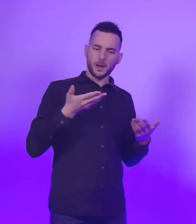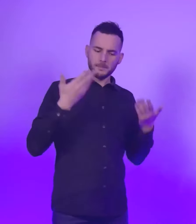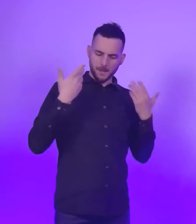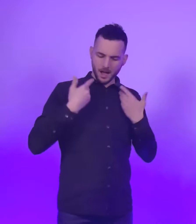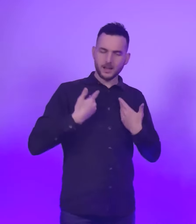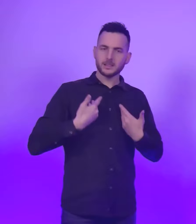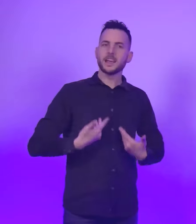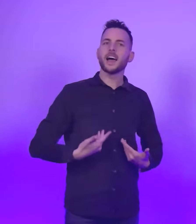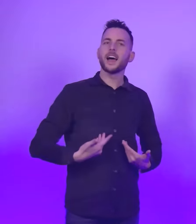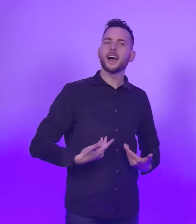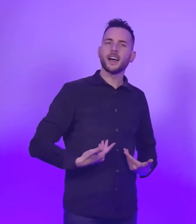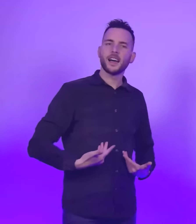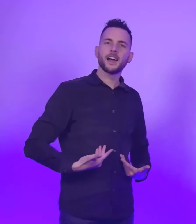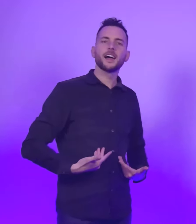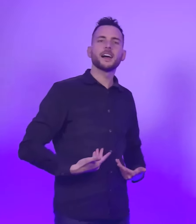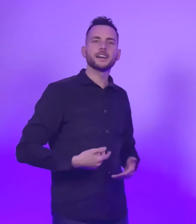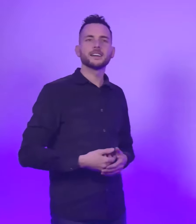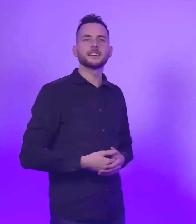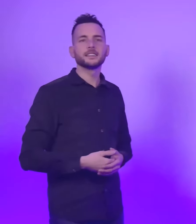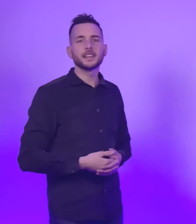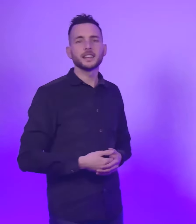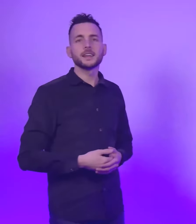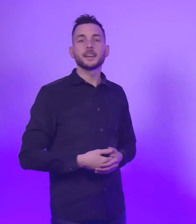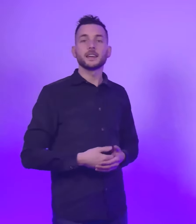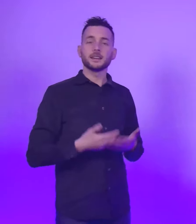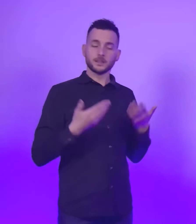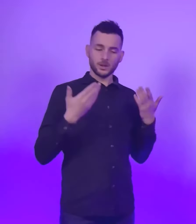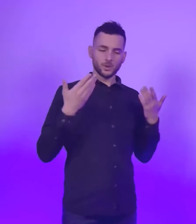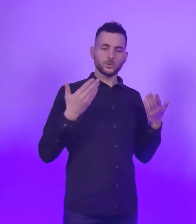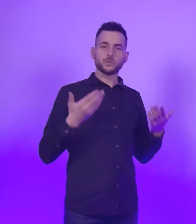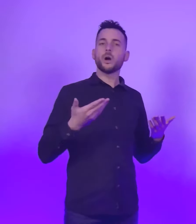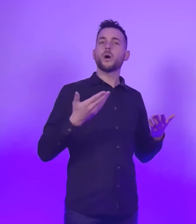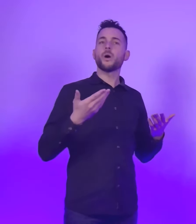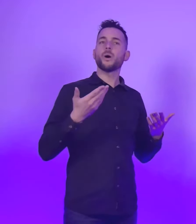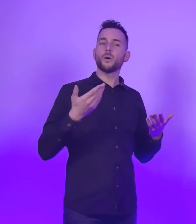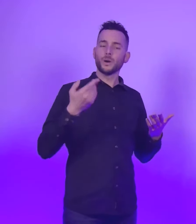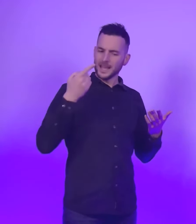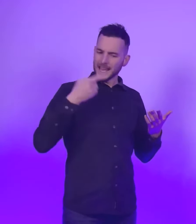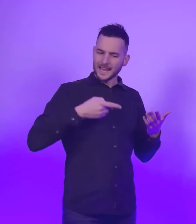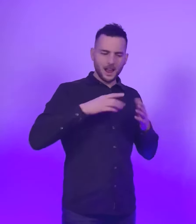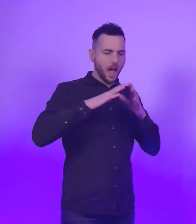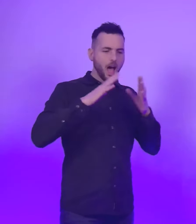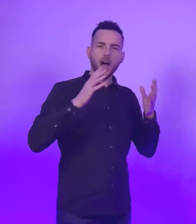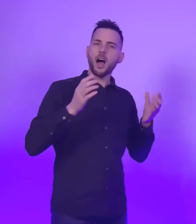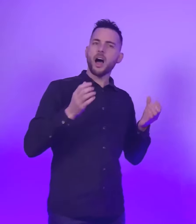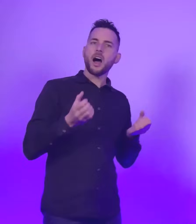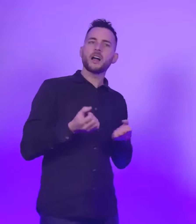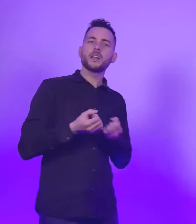En zo weer.